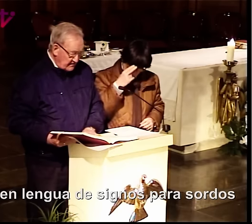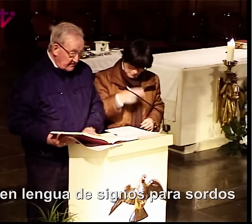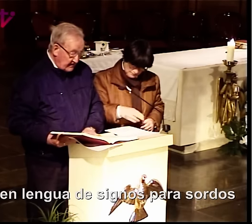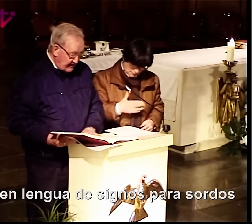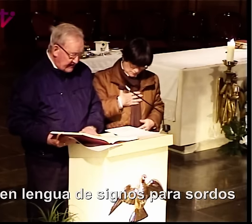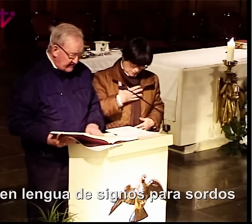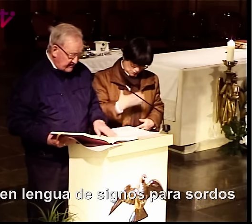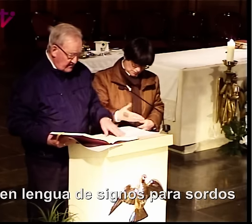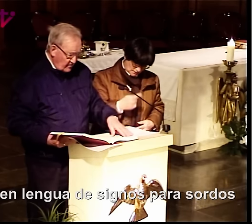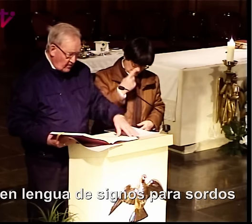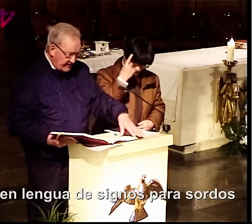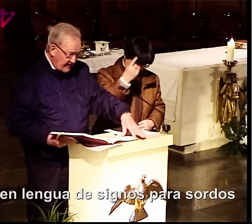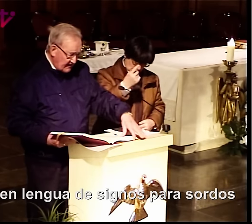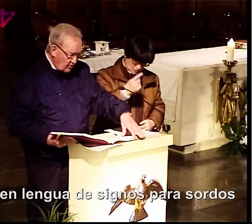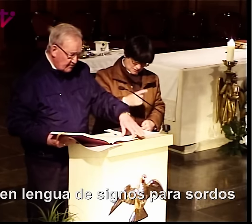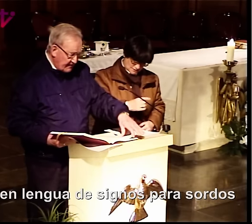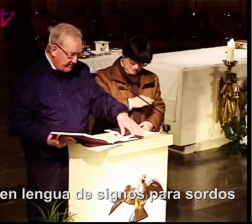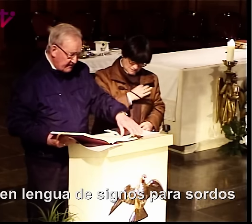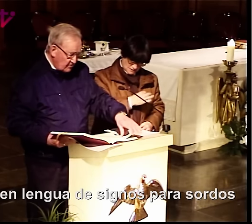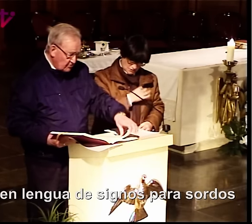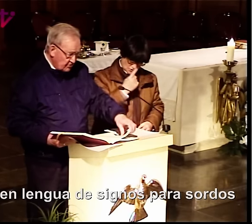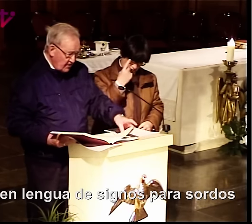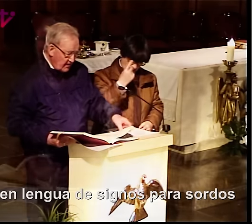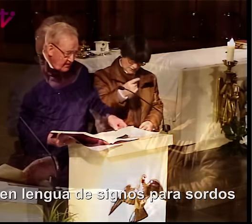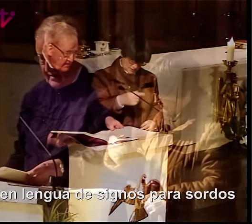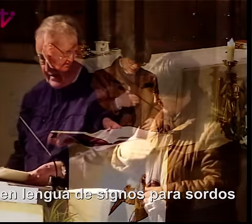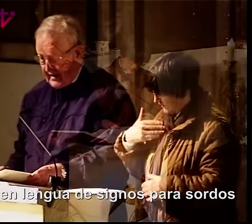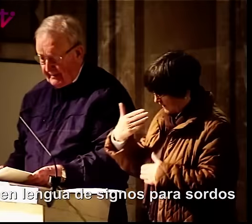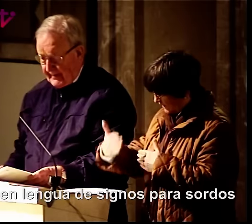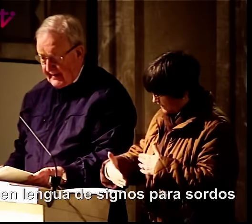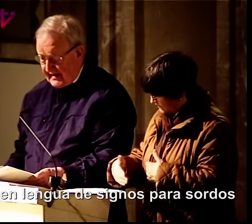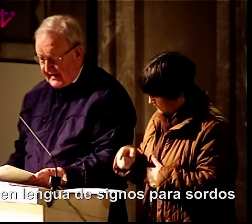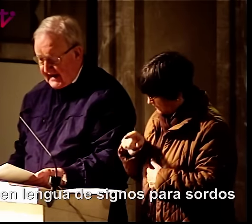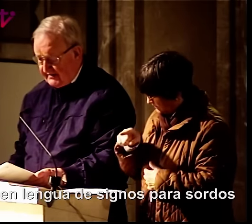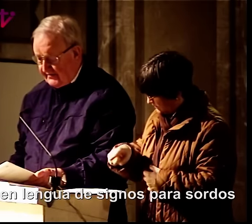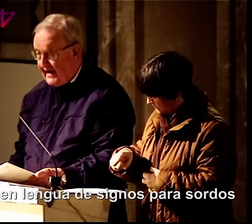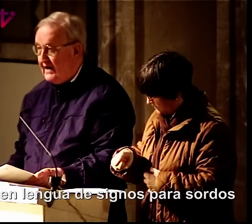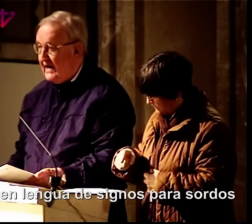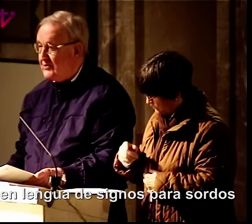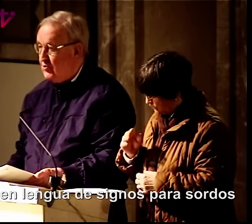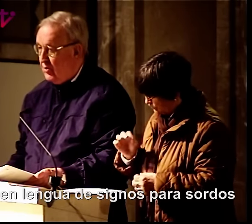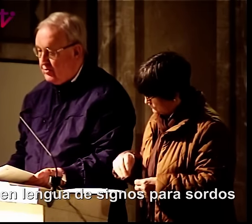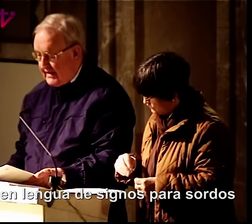Si quieres, guardarás los mandamientos y permanecerás fiel a su voluntad.